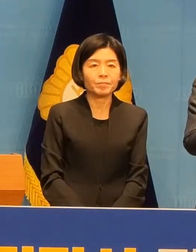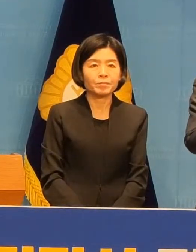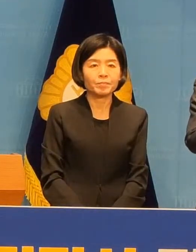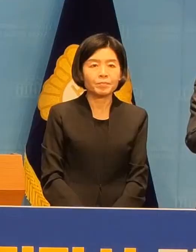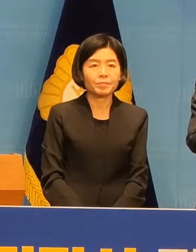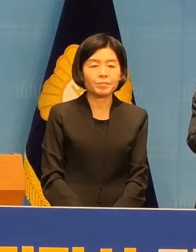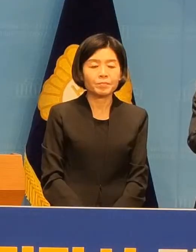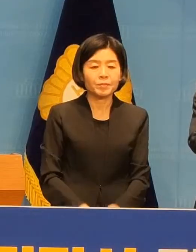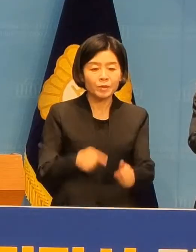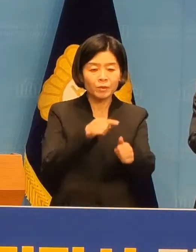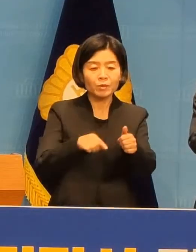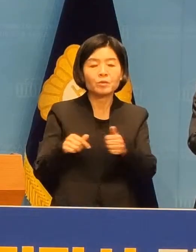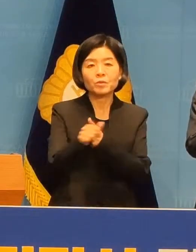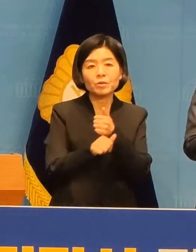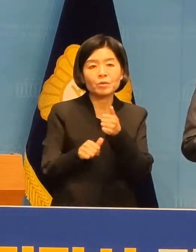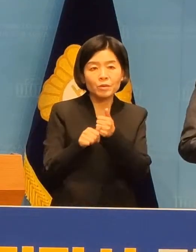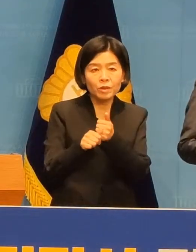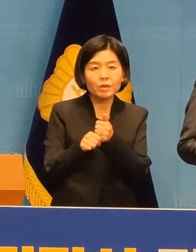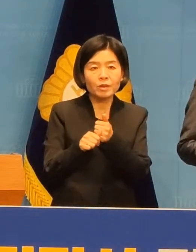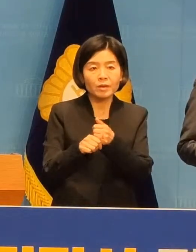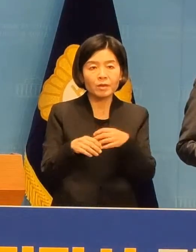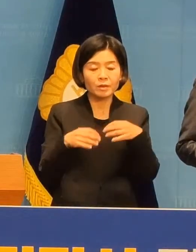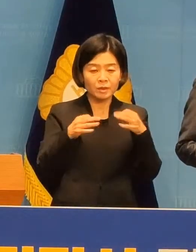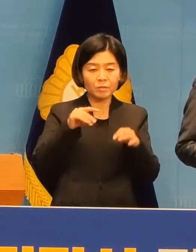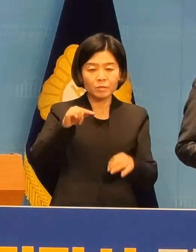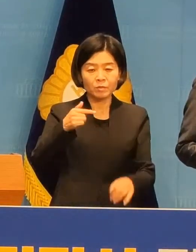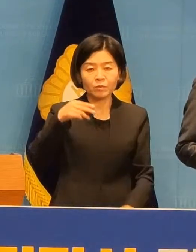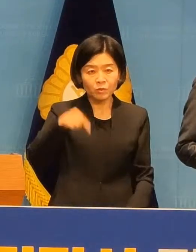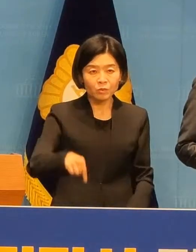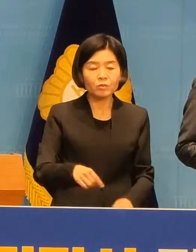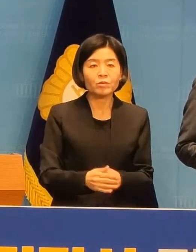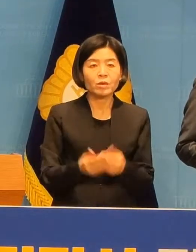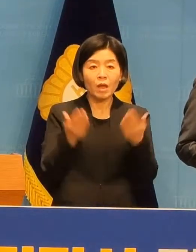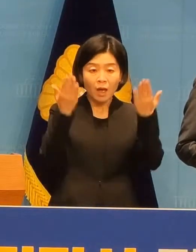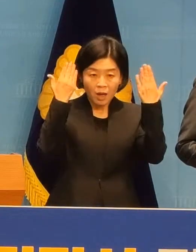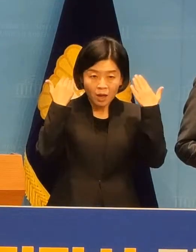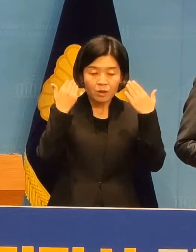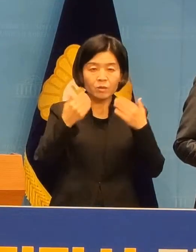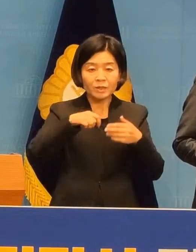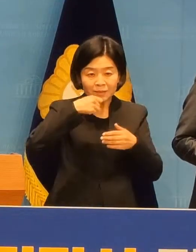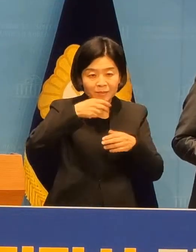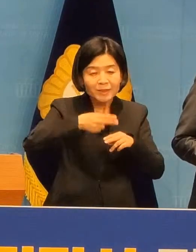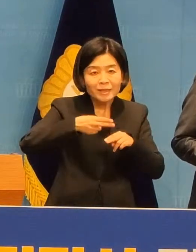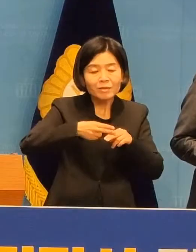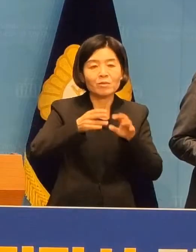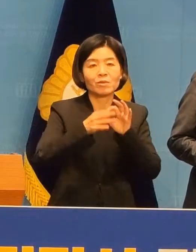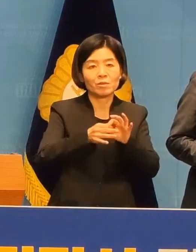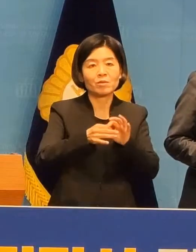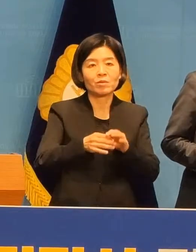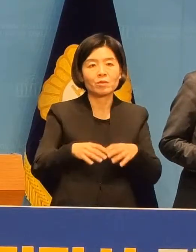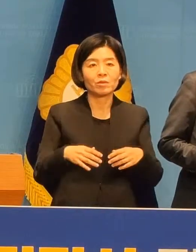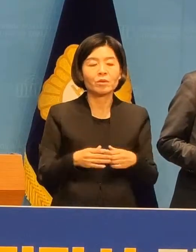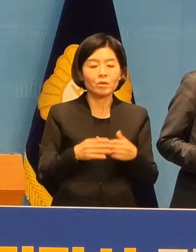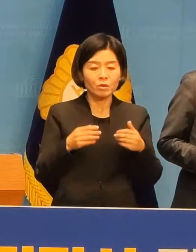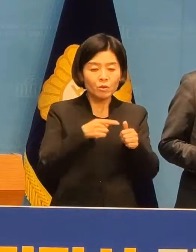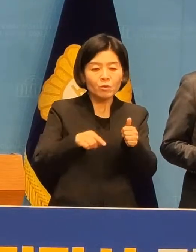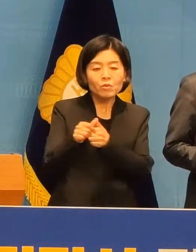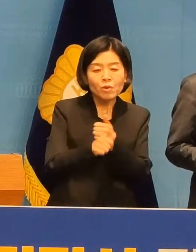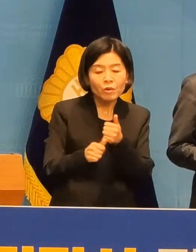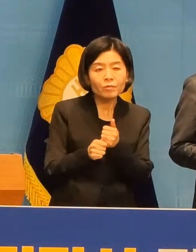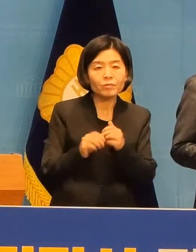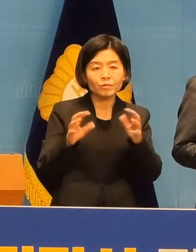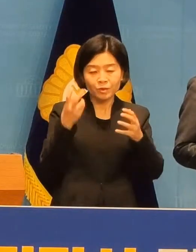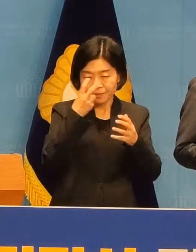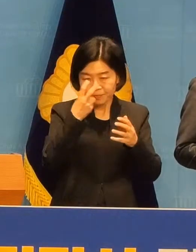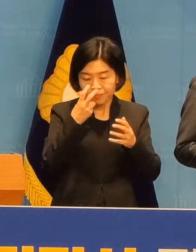예, 교육위원회 순천갑 김문수 의원입니다. 학교 급식에 관해서 말씀드리겠습니다. 국회 교육위원회